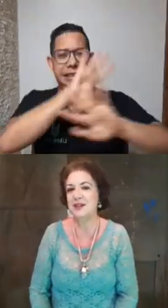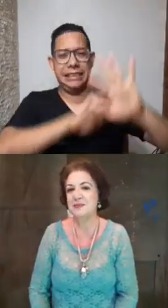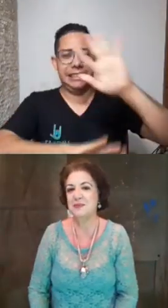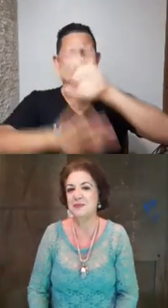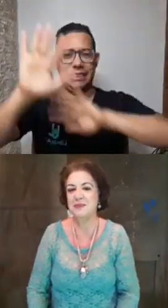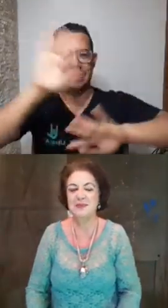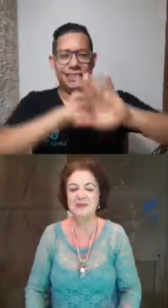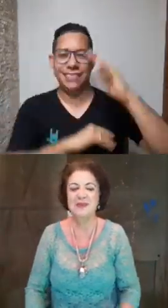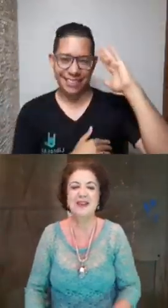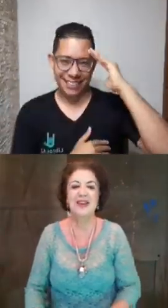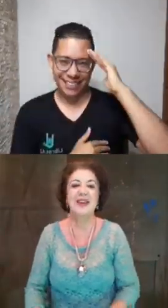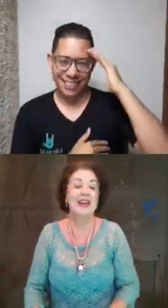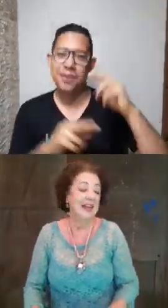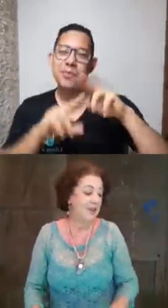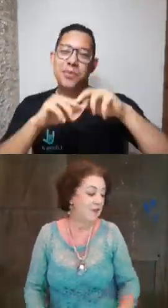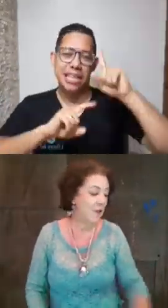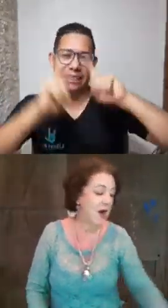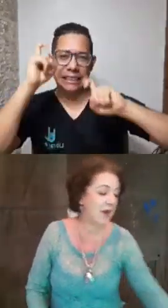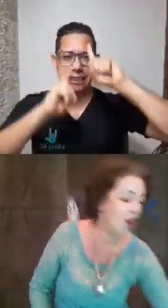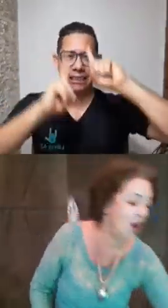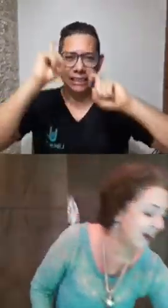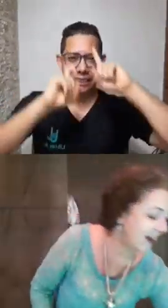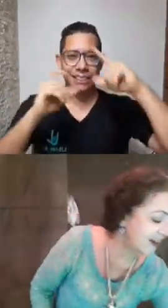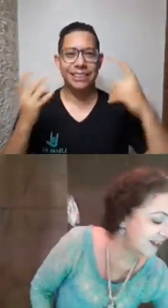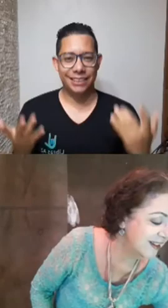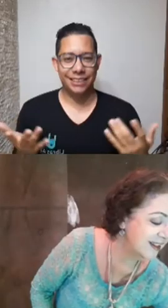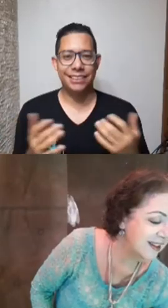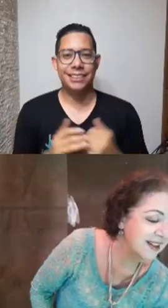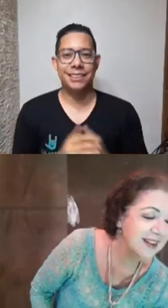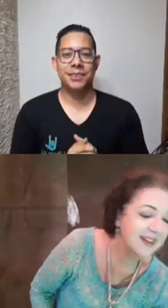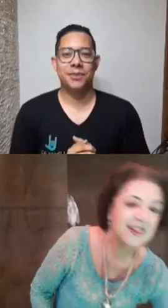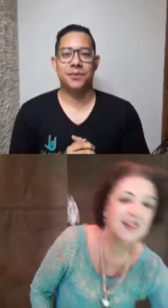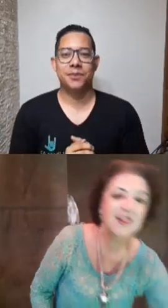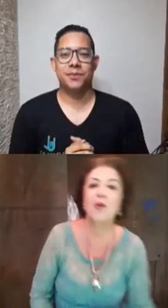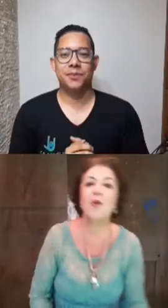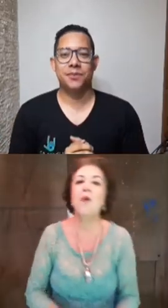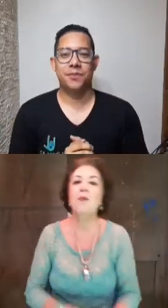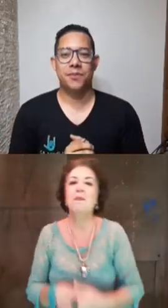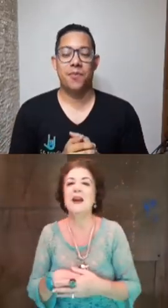expressiva. E vou agora